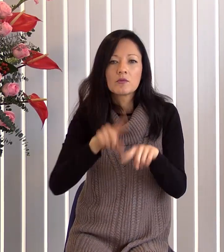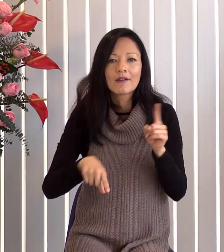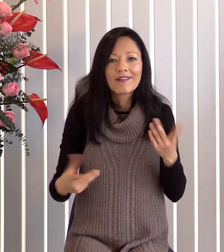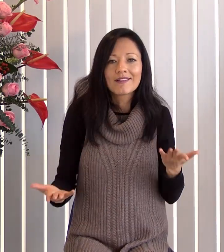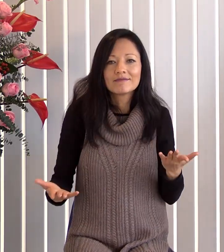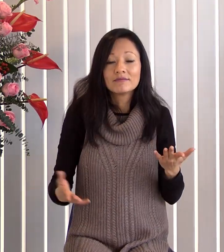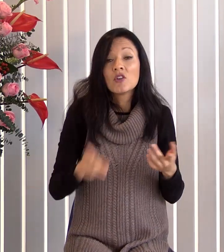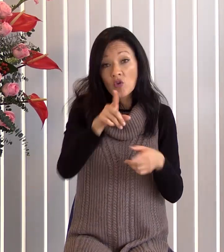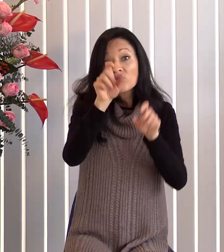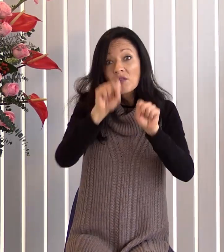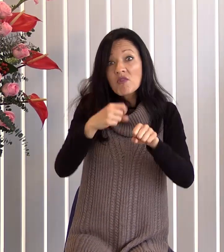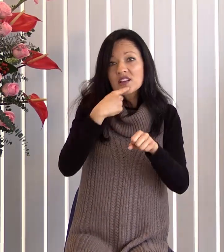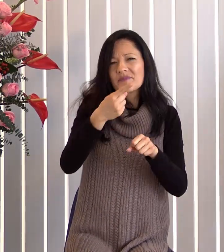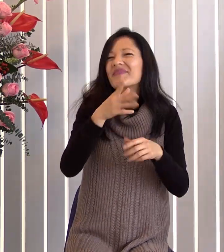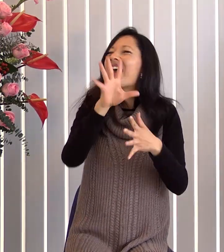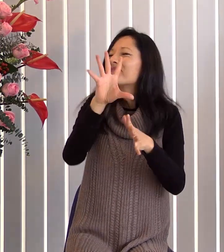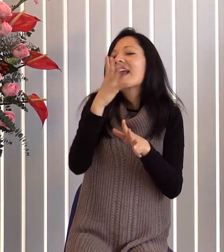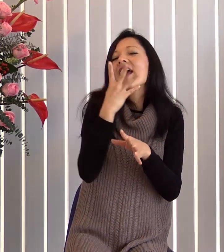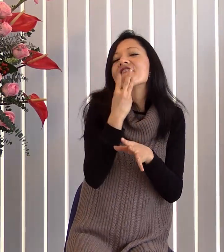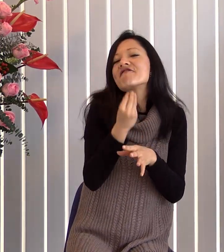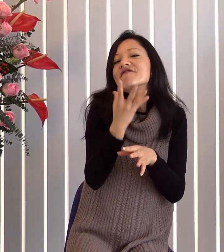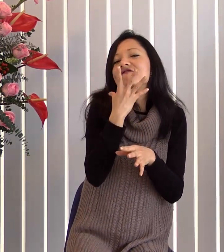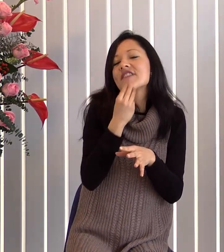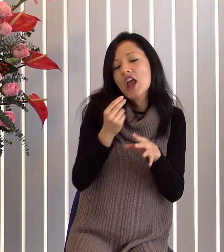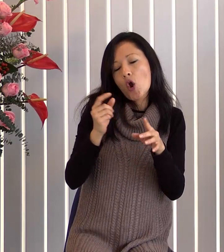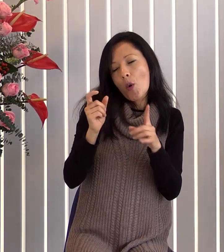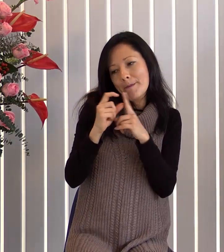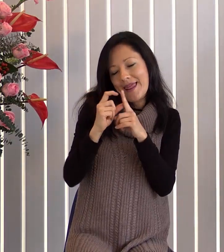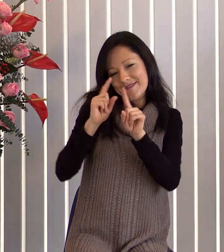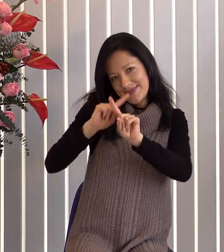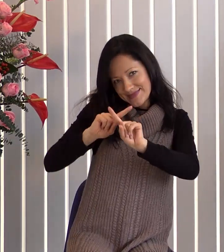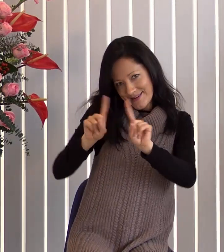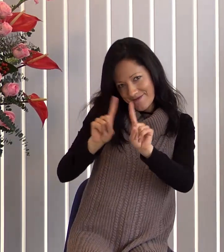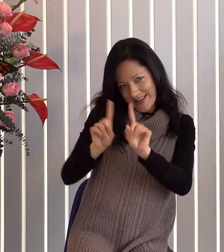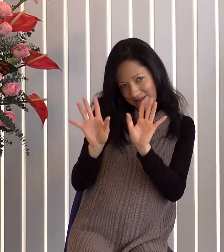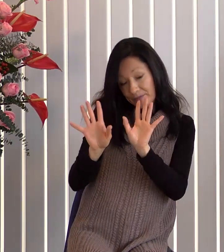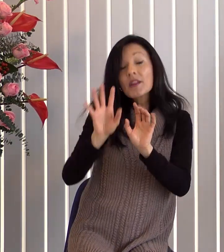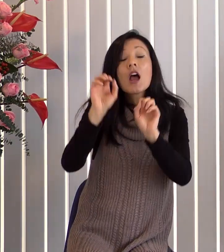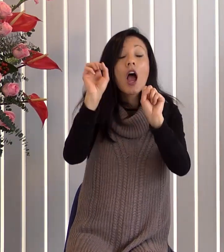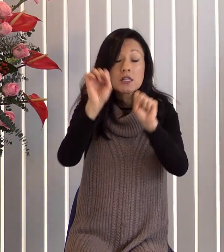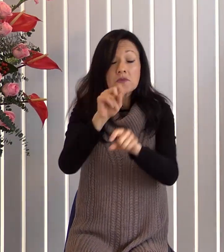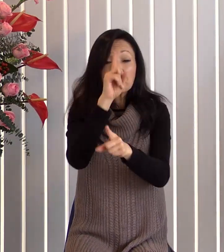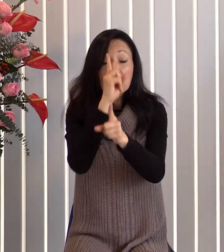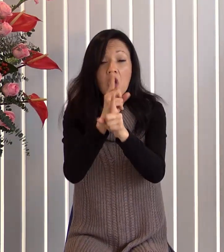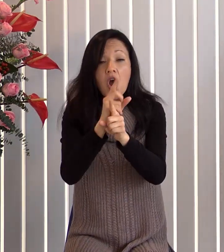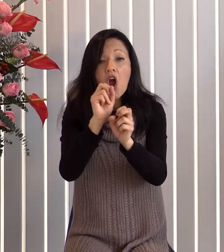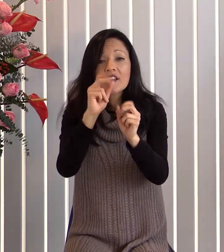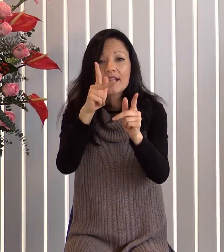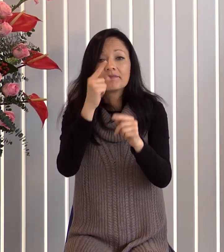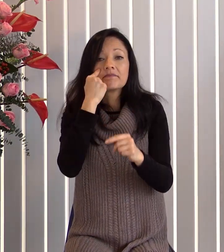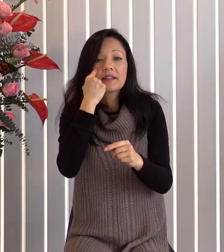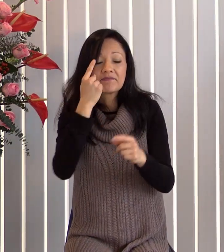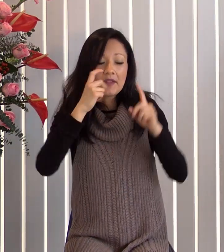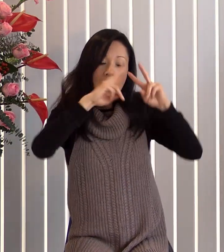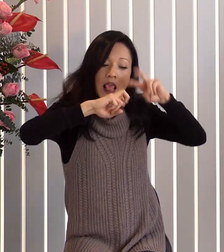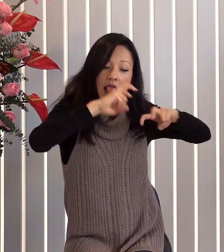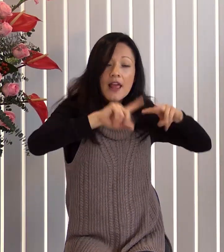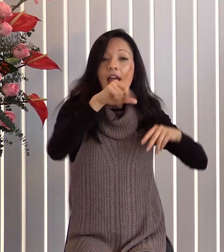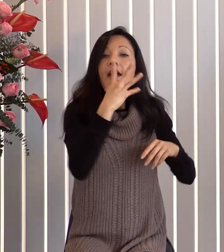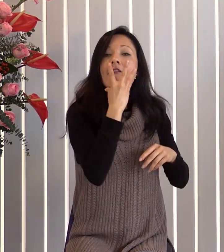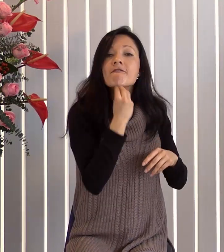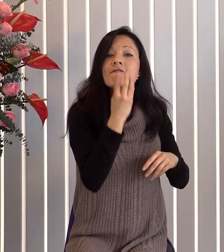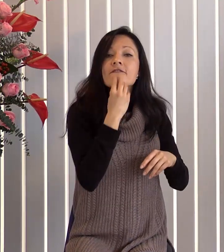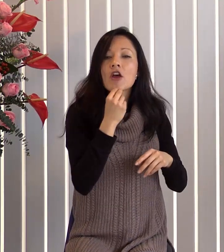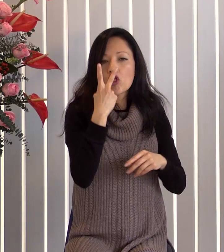De pronto usted podría decir, no, en hebreo sí es diferente. Sí, en hebreo hay dos palabras para prueba, pero